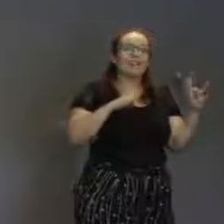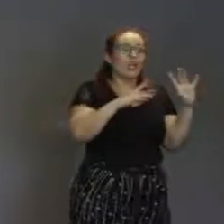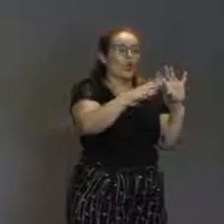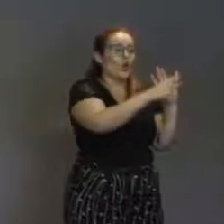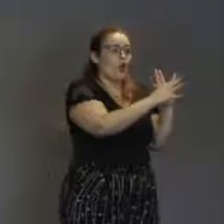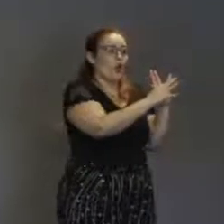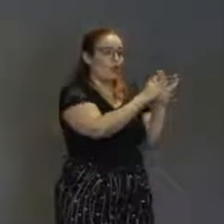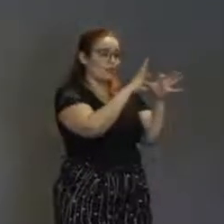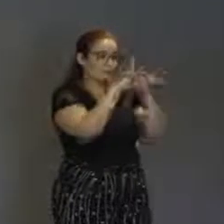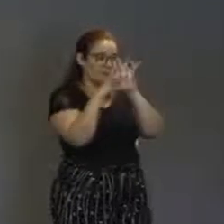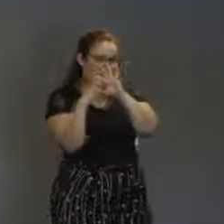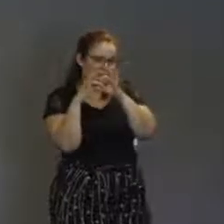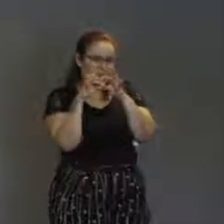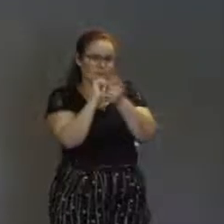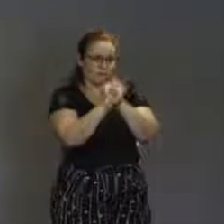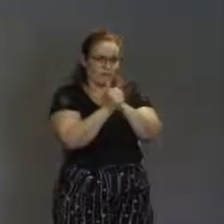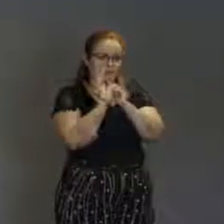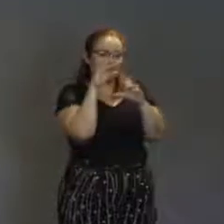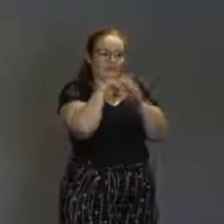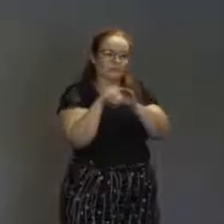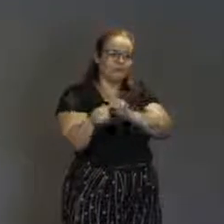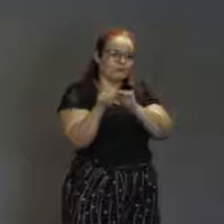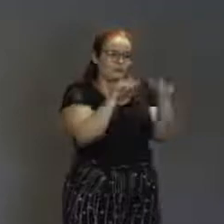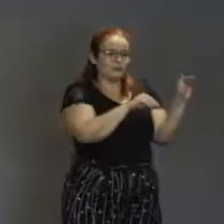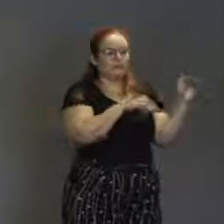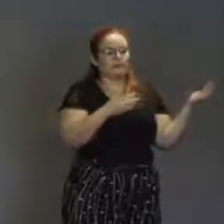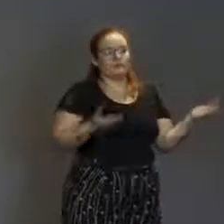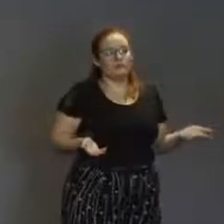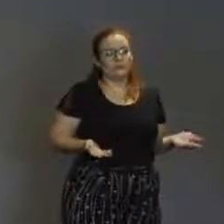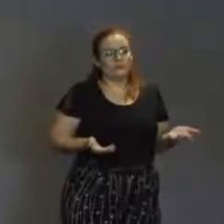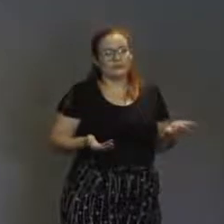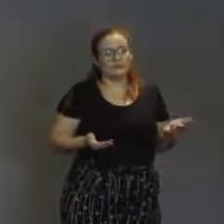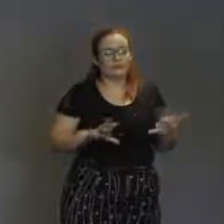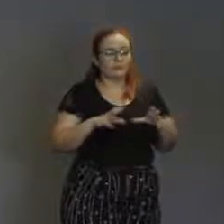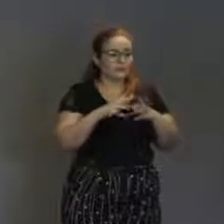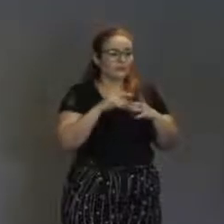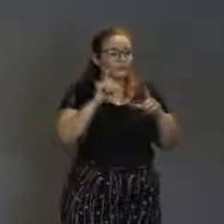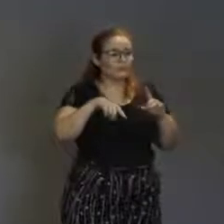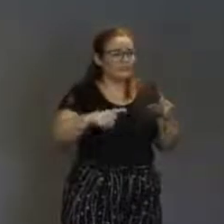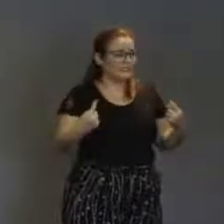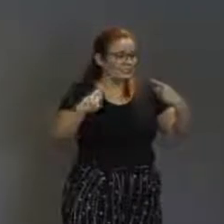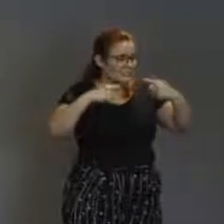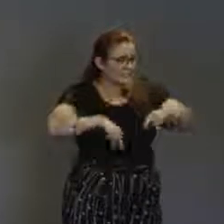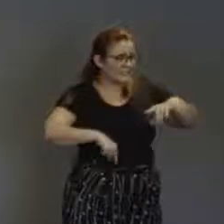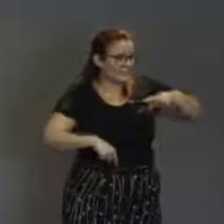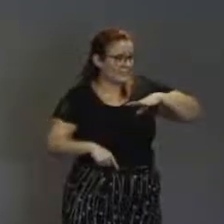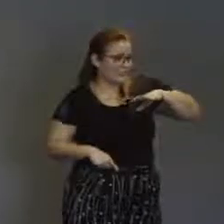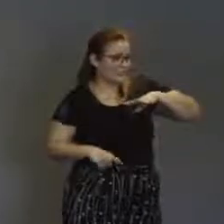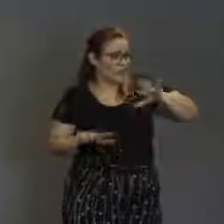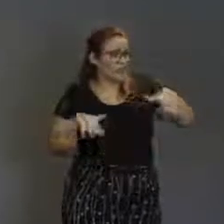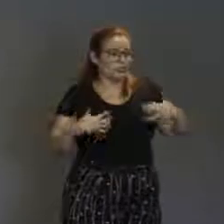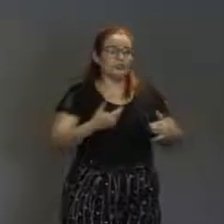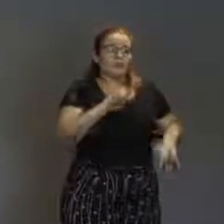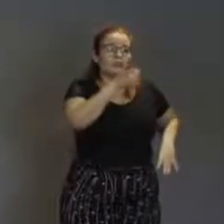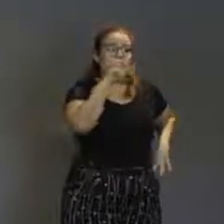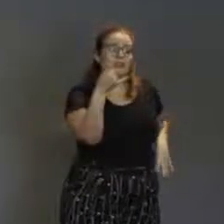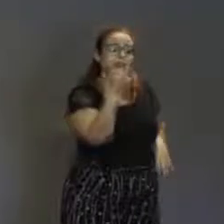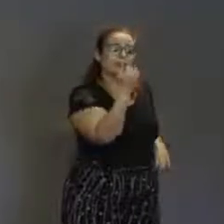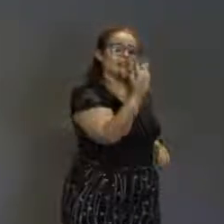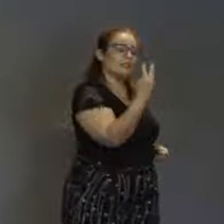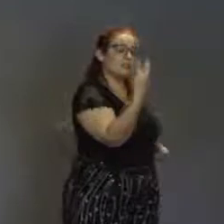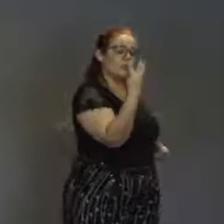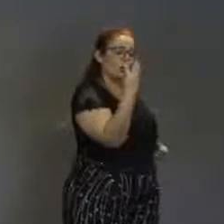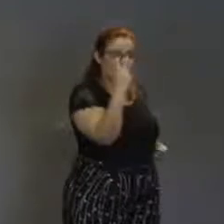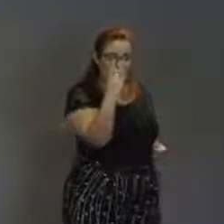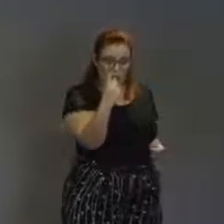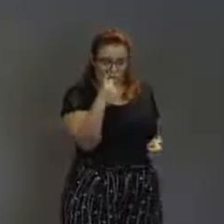que tudo que é desenvolvido nas incubadoras é com relação aos desafios da cidade. Então são 341 startups por